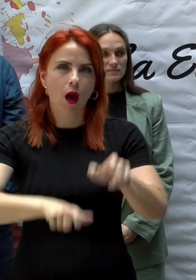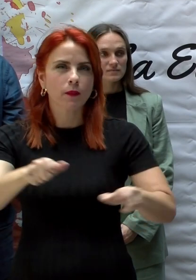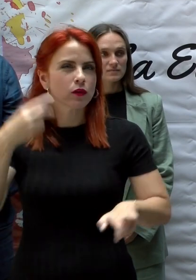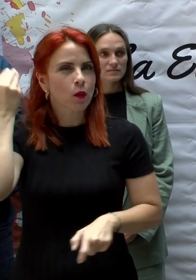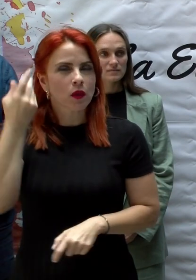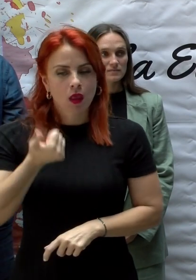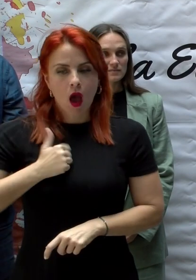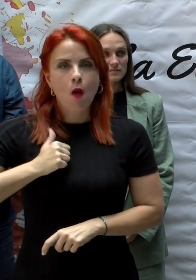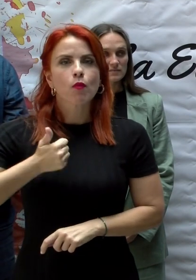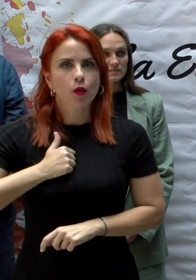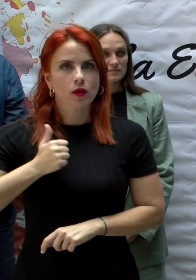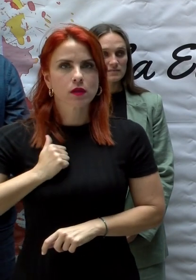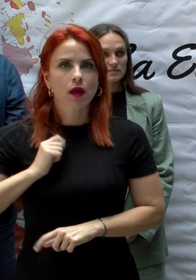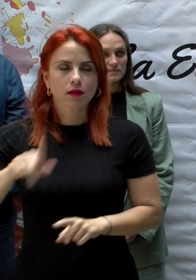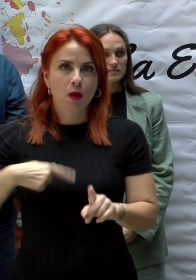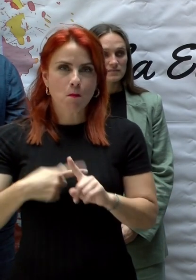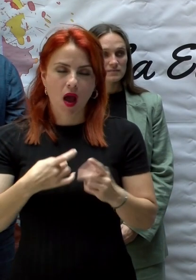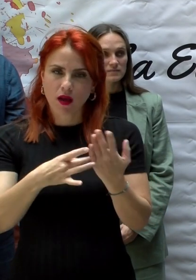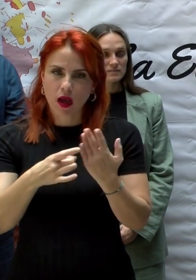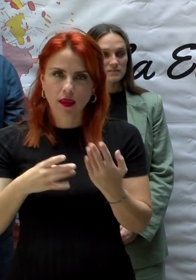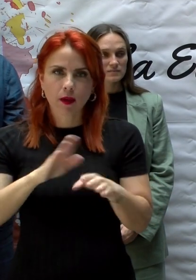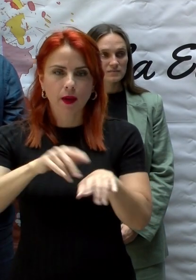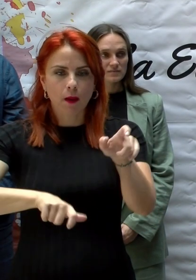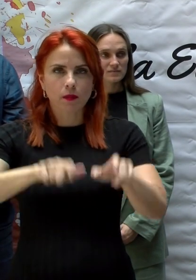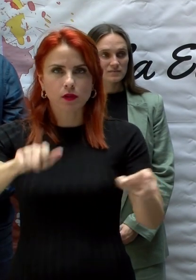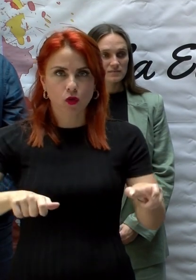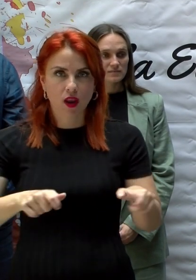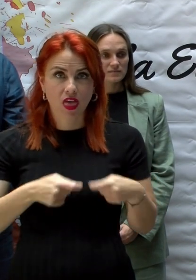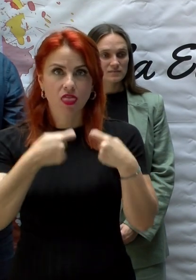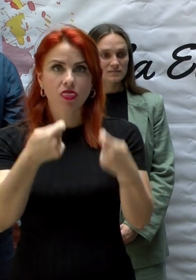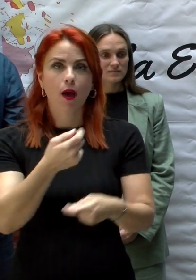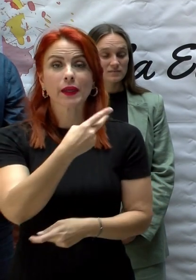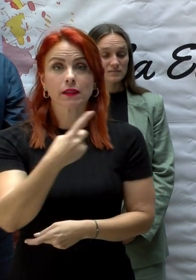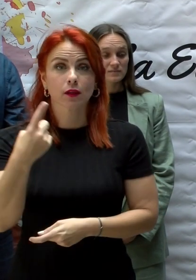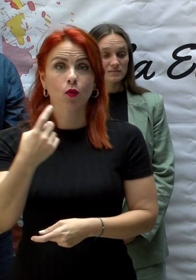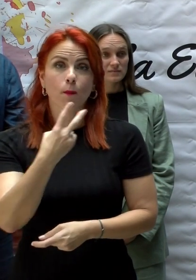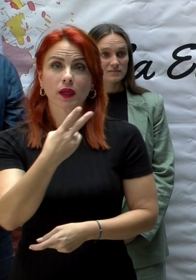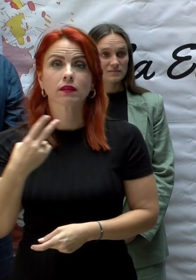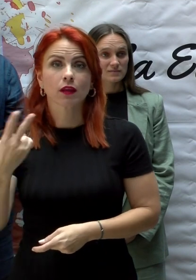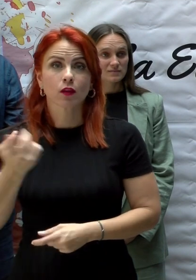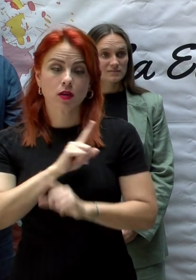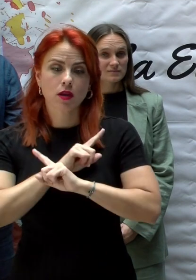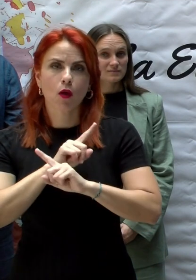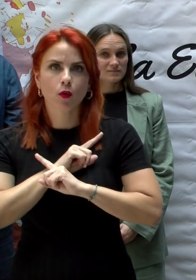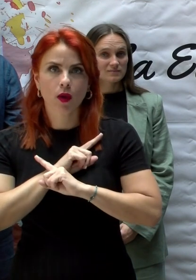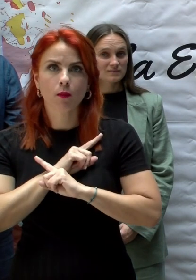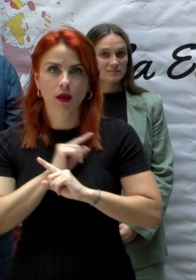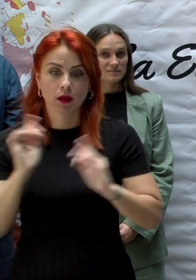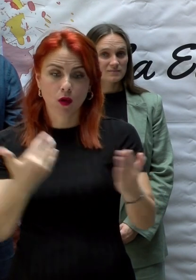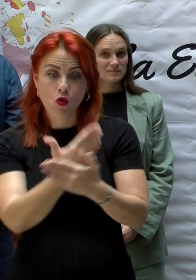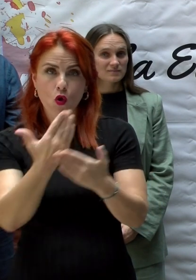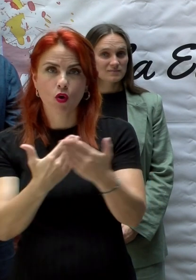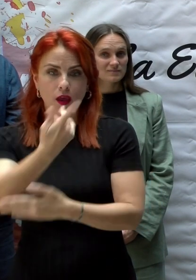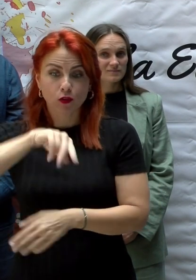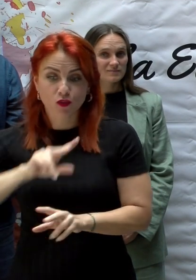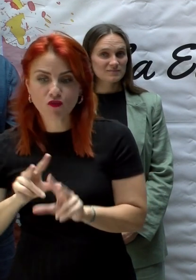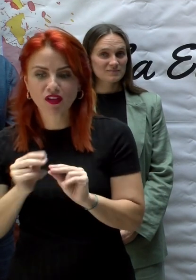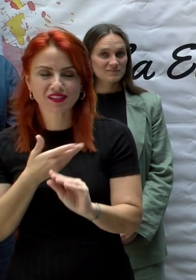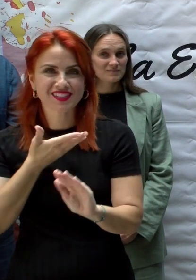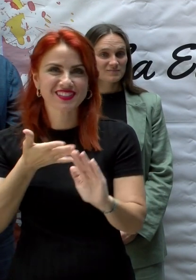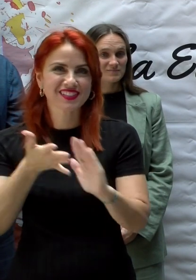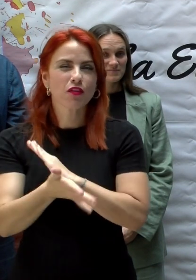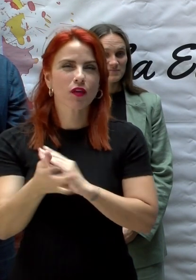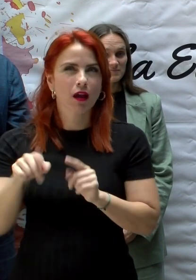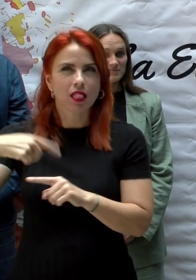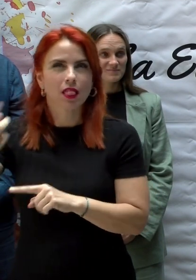que sea fructífero y que esas dos jornadas, 21 y 22 de noviembre, pues terminándolas, estemos ya trabajando